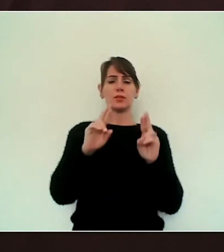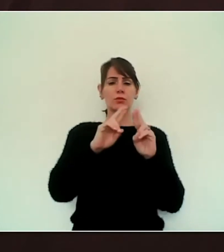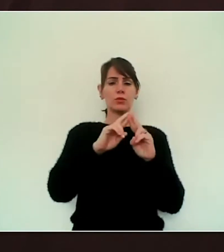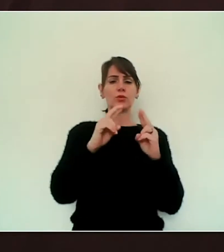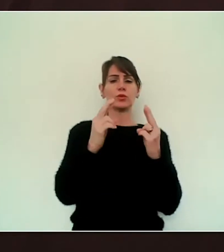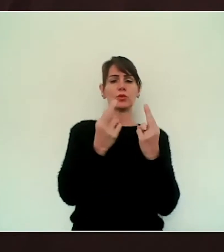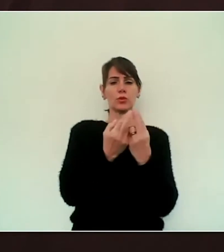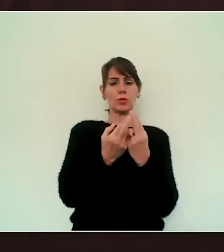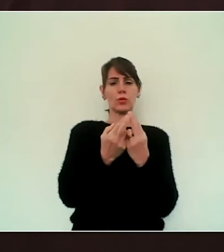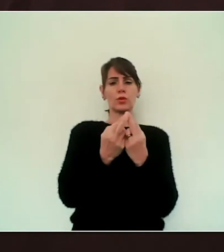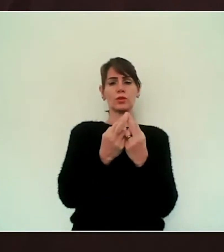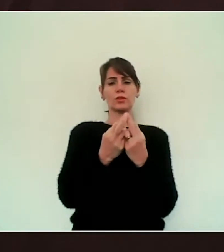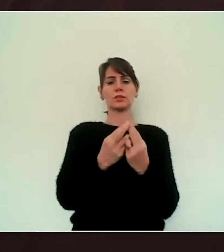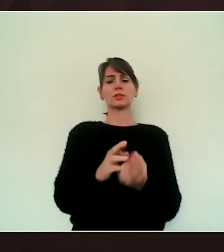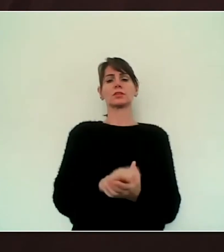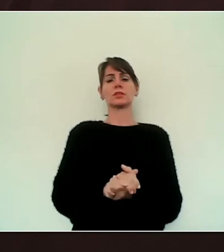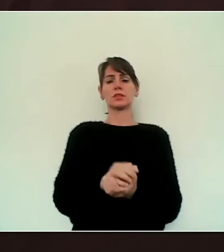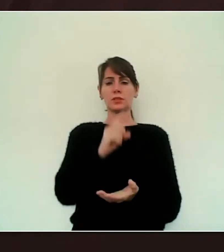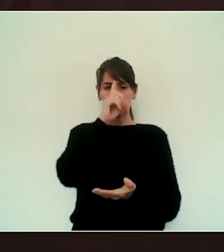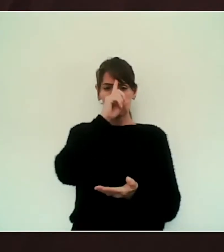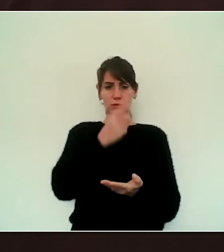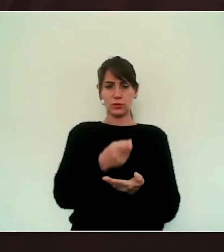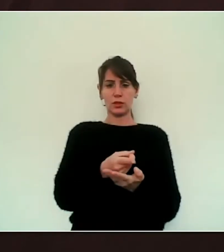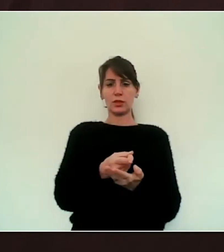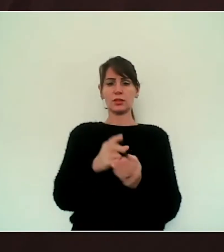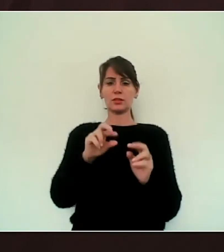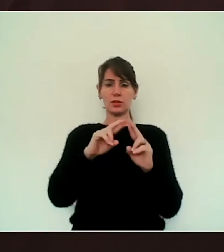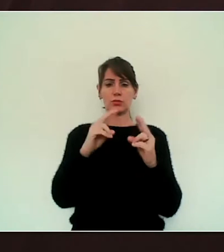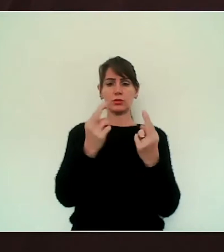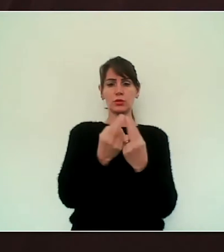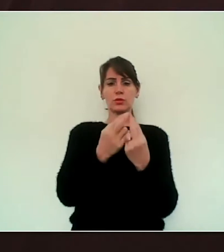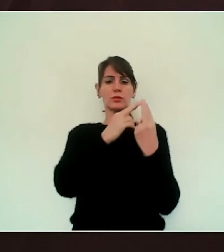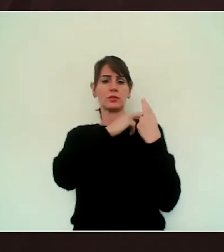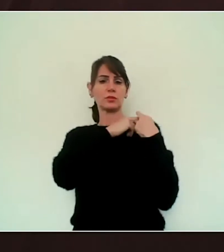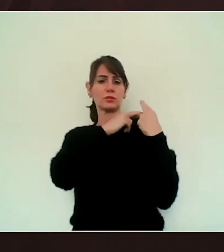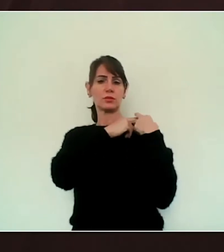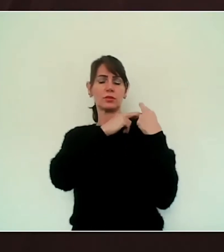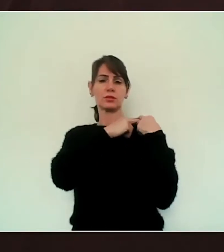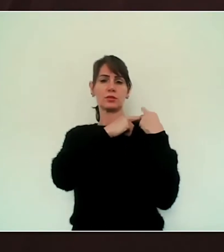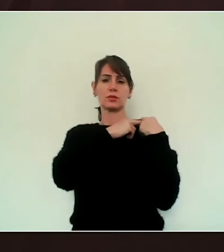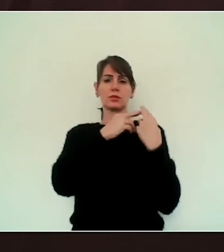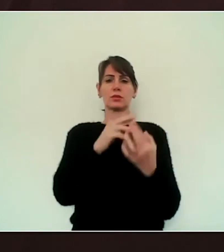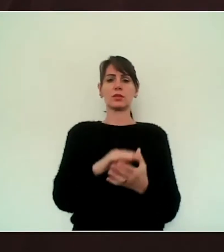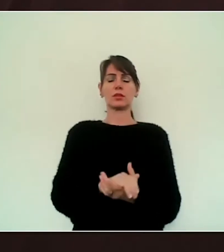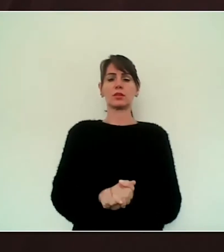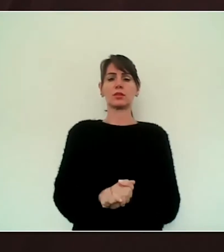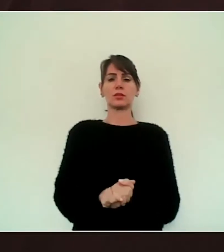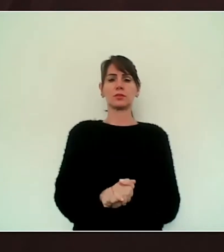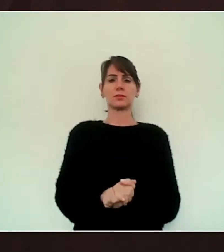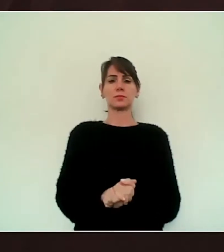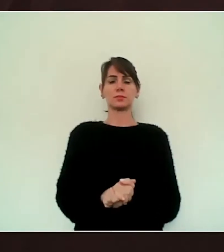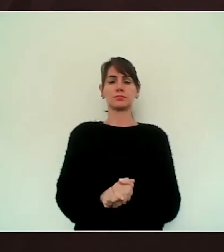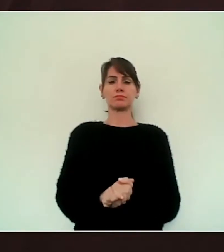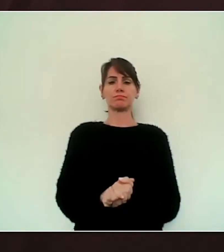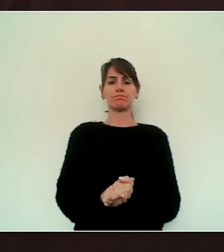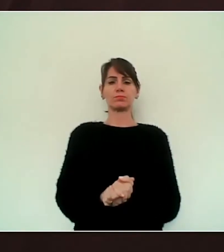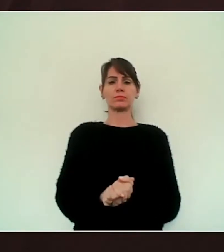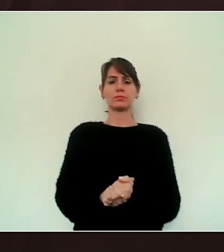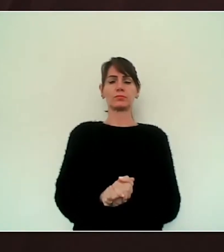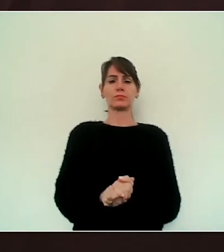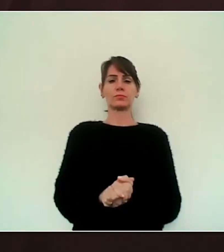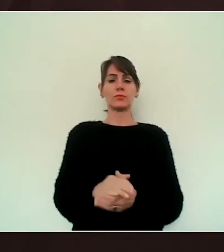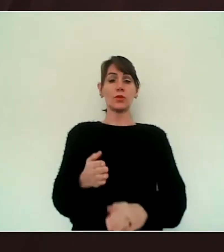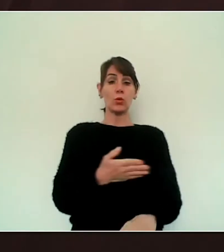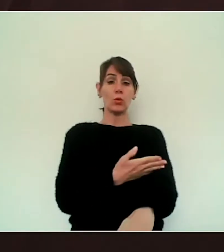das igrejas, de bispos, para deliberar sobre as questões de fé, de costumes, de